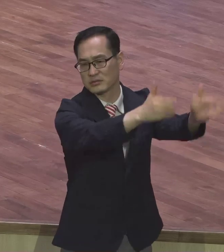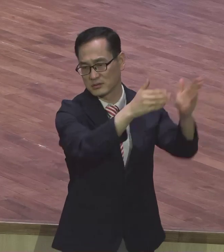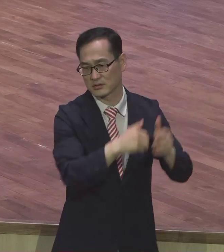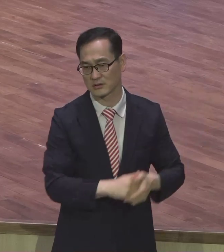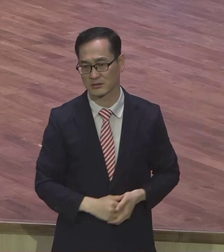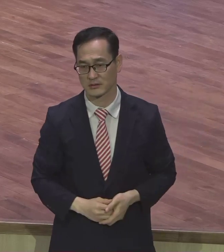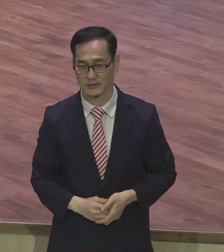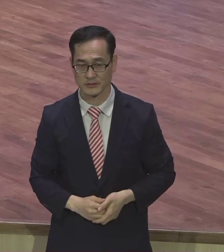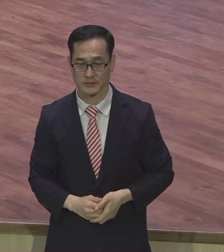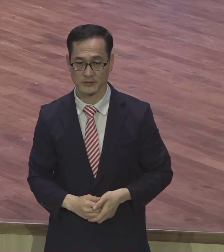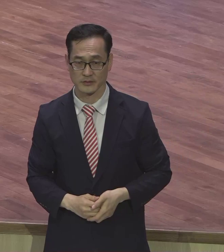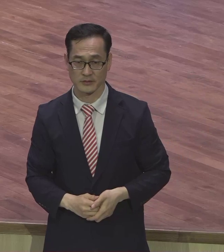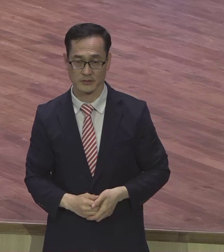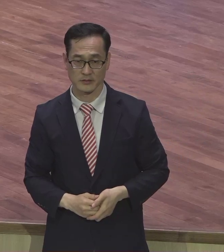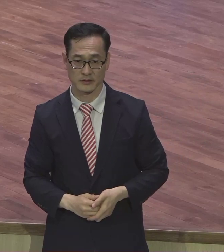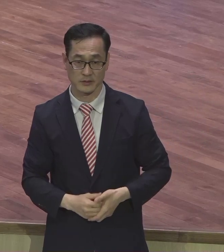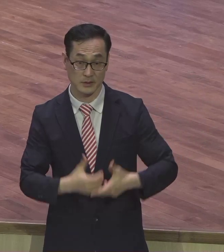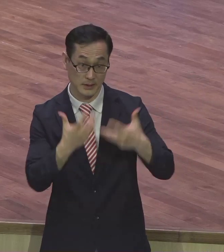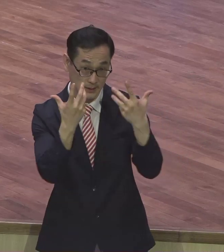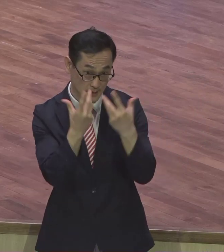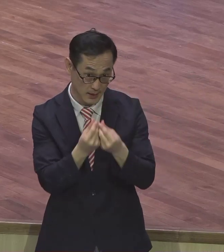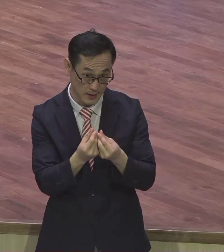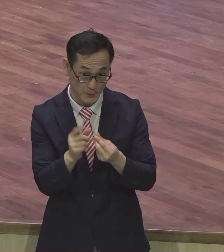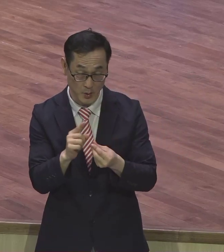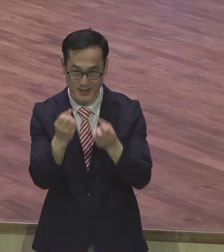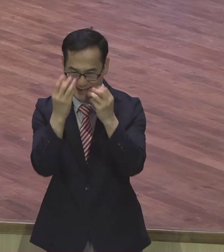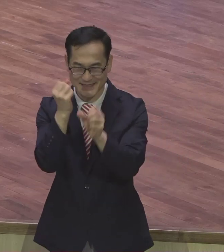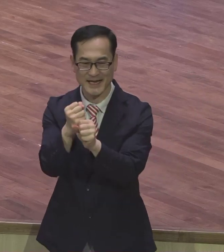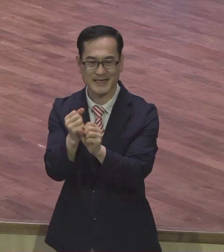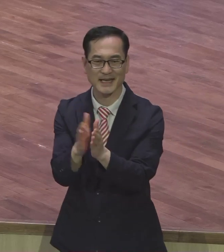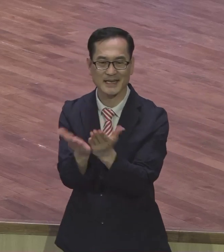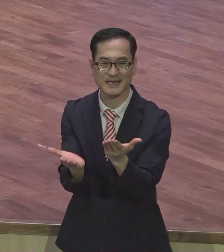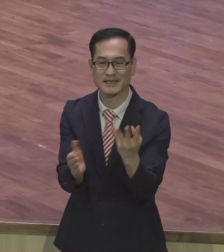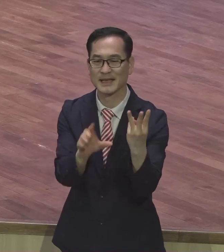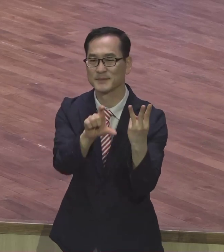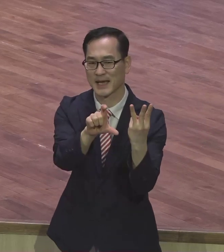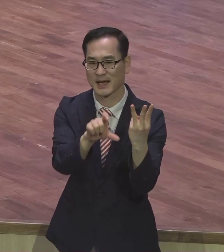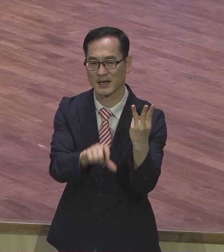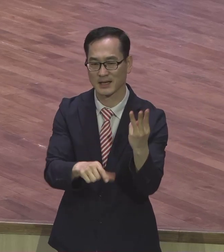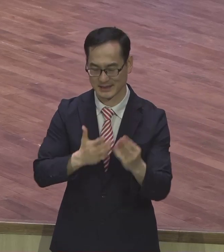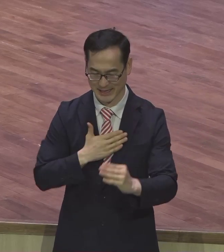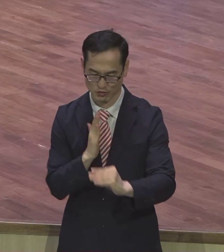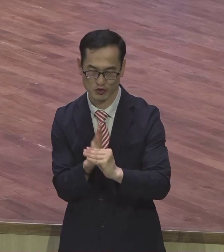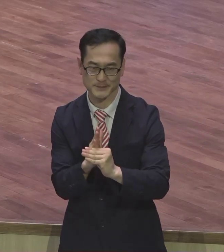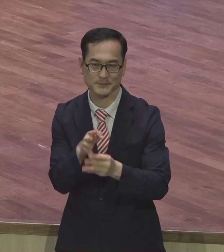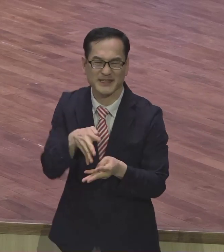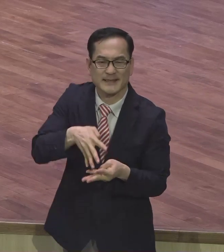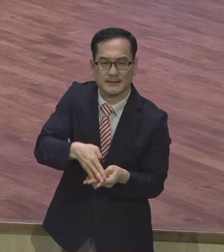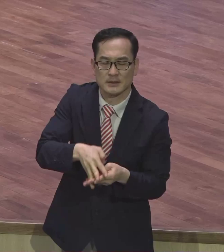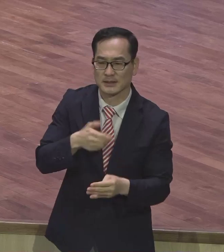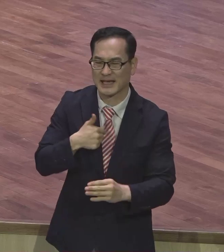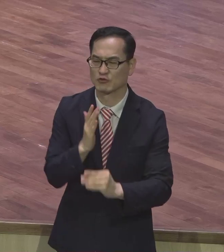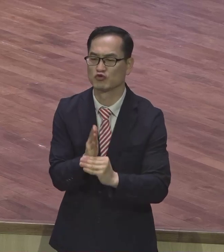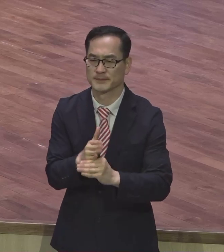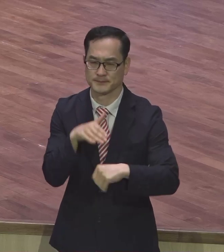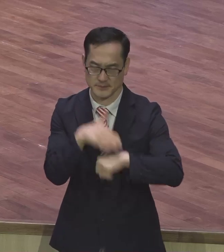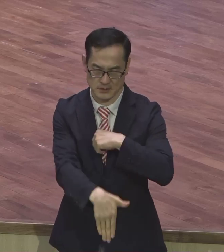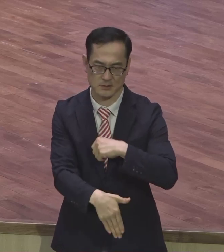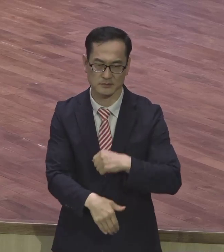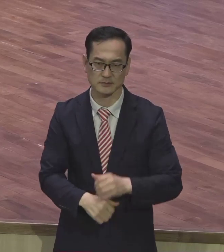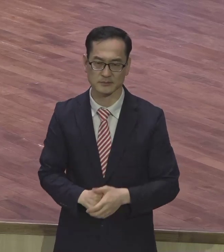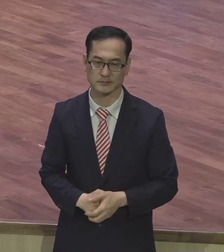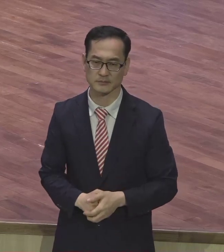대표적인 것이 뭐냐 모든 게 장식의 3장입니다. 자기 중심적 털에 딱 갇혀있어요. 뭐 전부